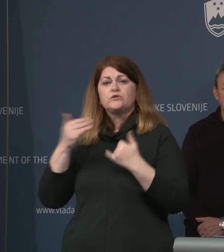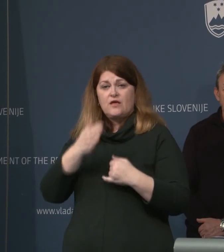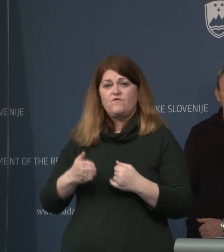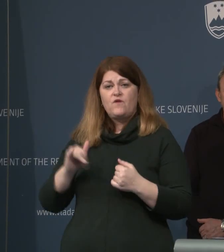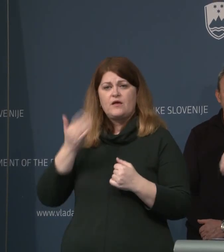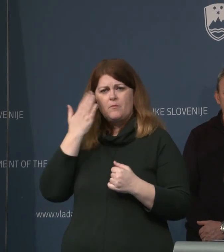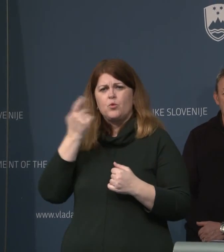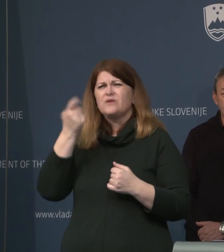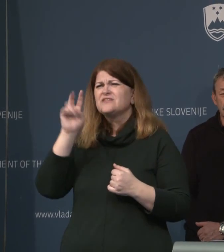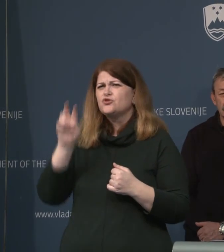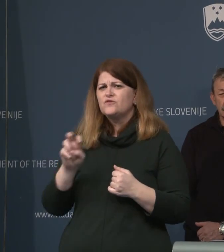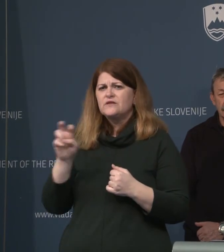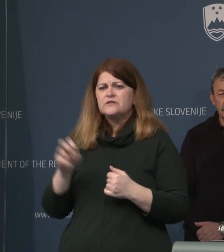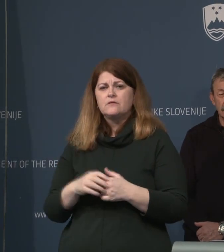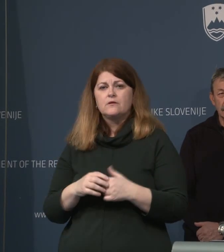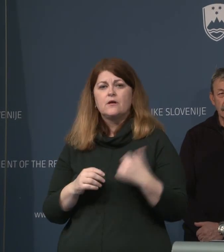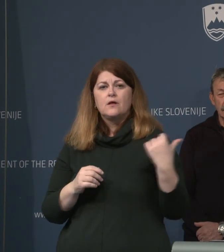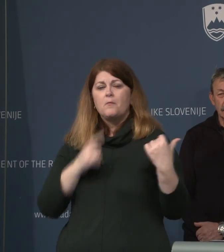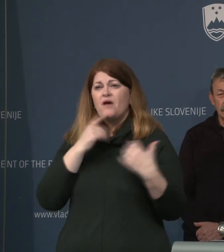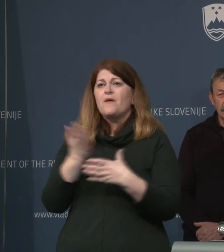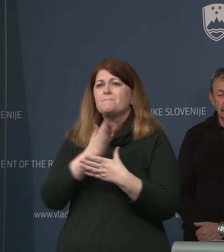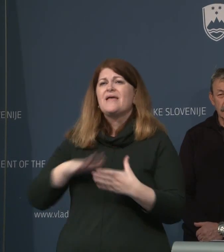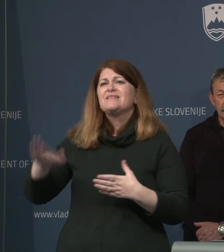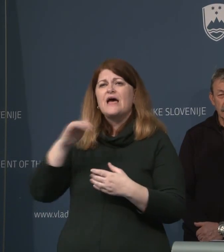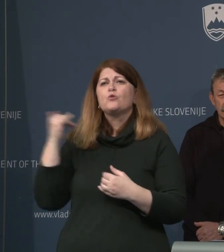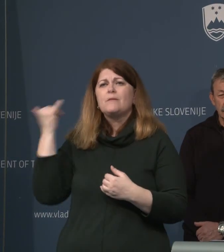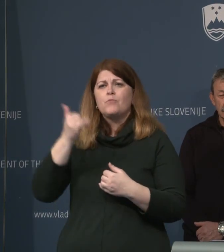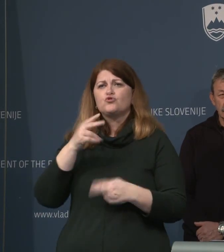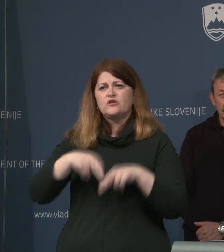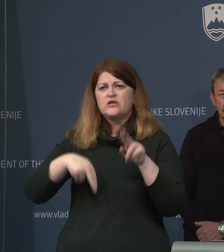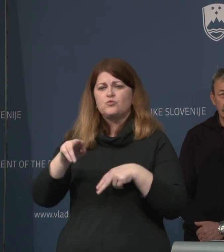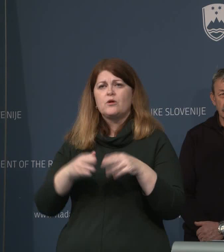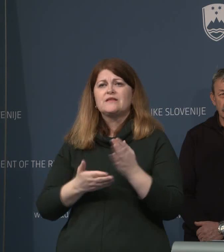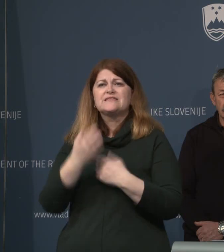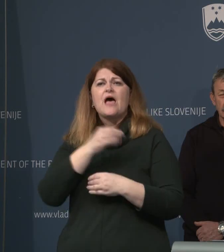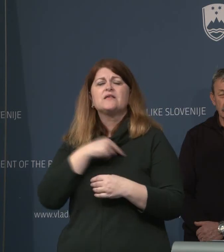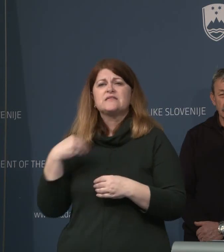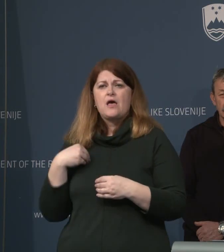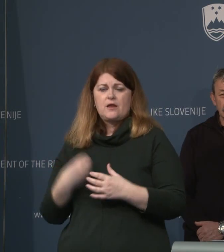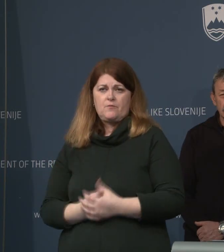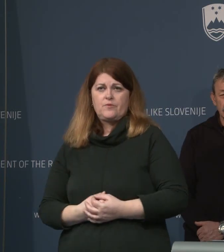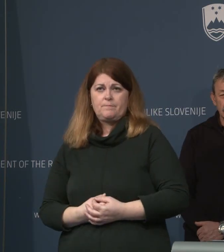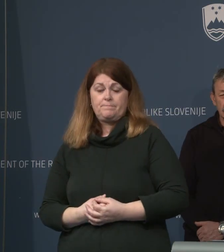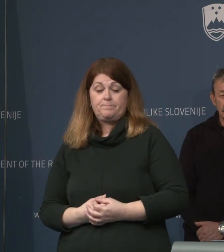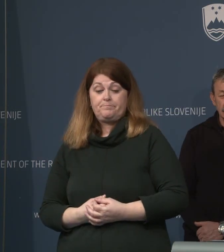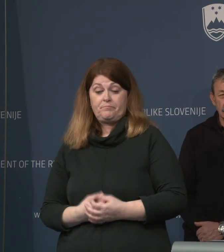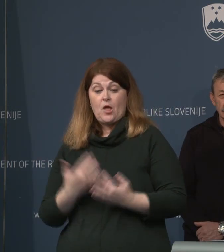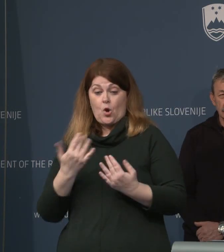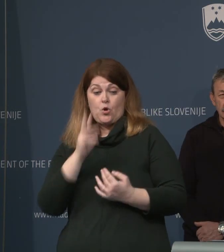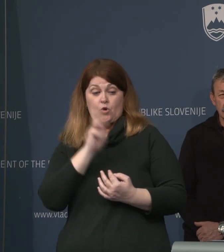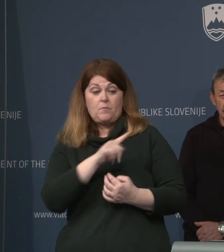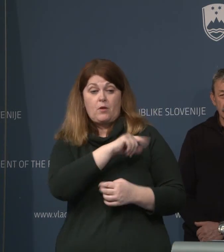je bil, mislim, iz Švice ali odkot. Ne. Mednarodni potniški promet za, pač za Zagreb. Trenutno, kolikor imam